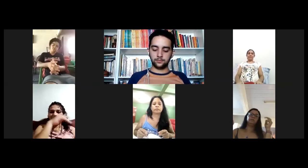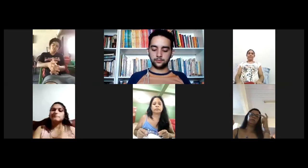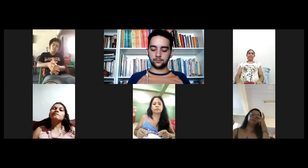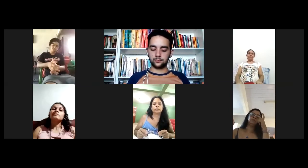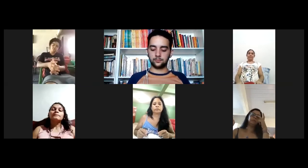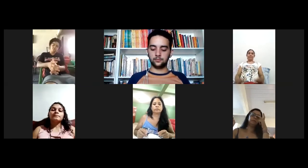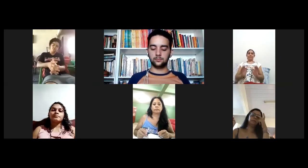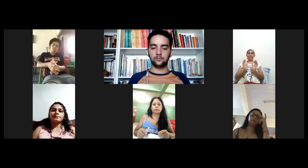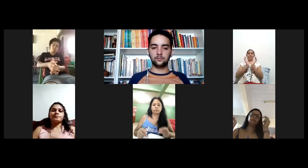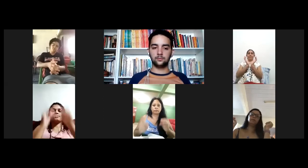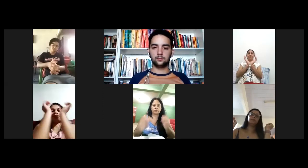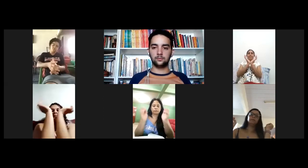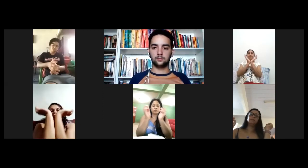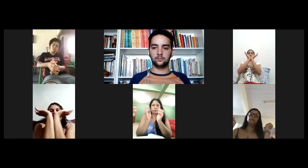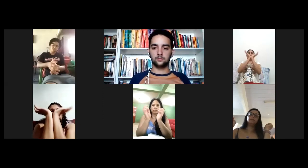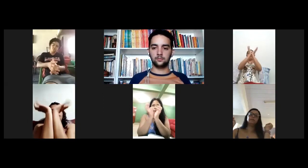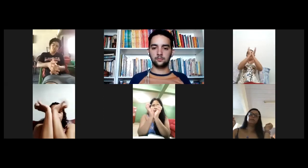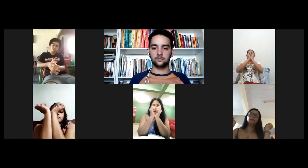Repolho.